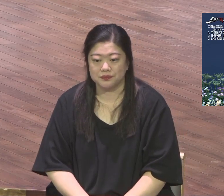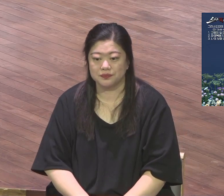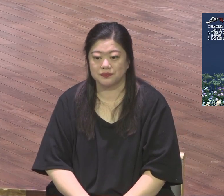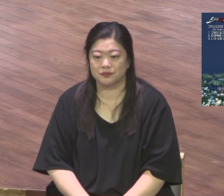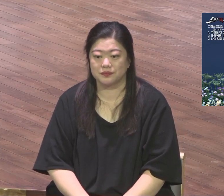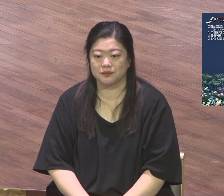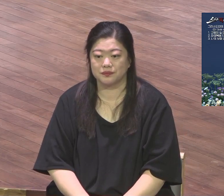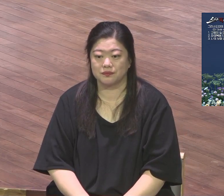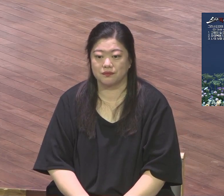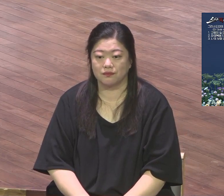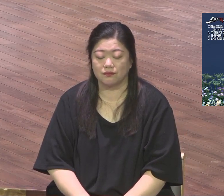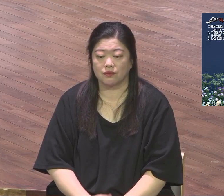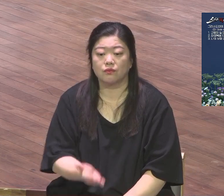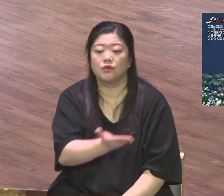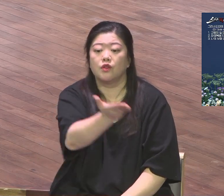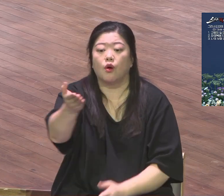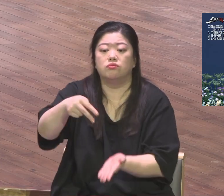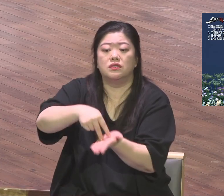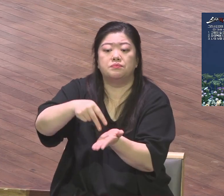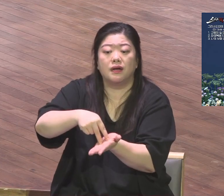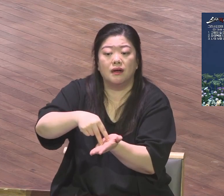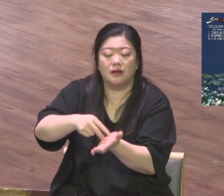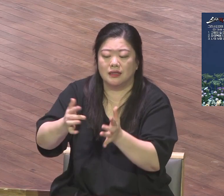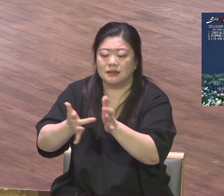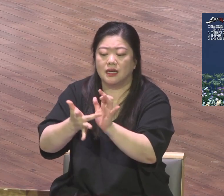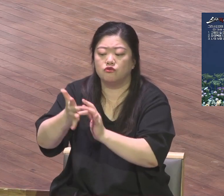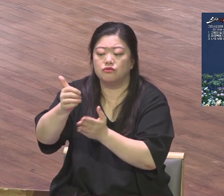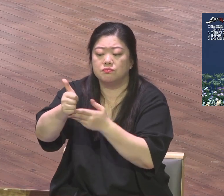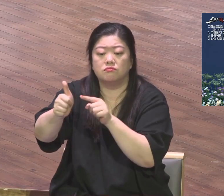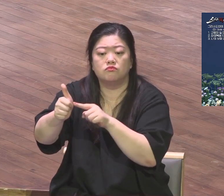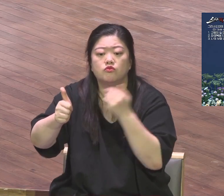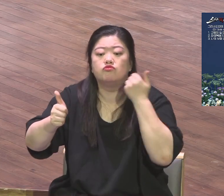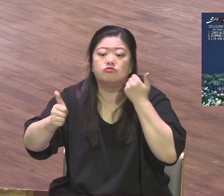여러분에게 예수님은 누구십니까?